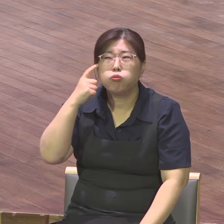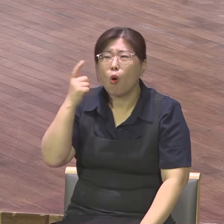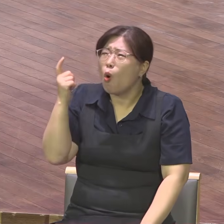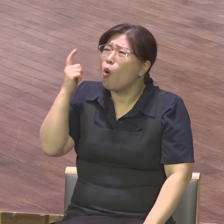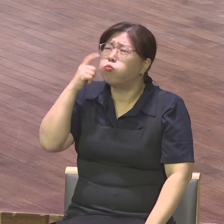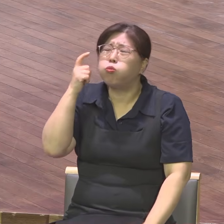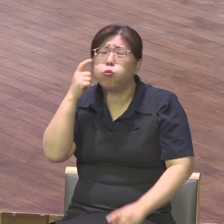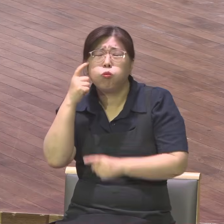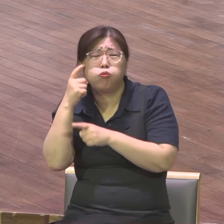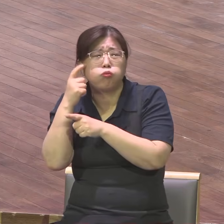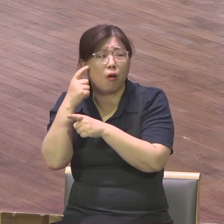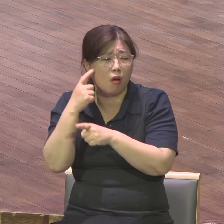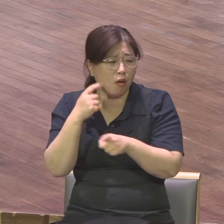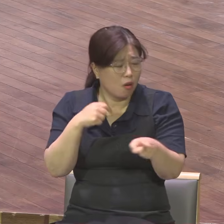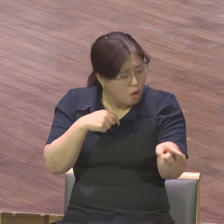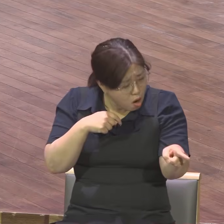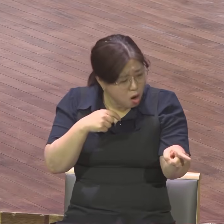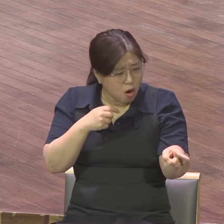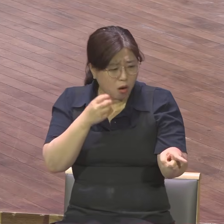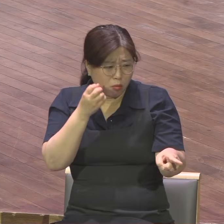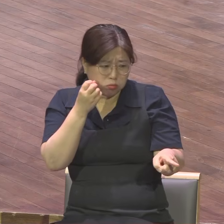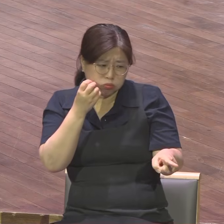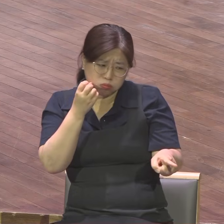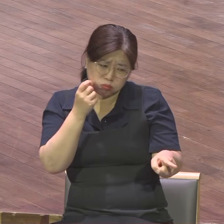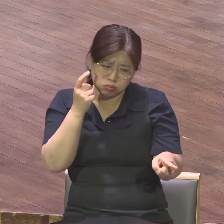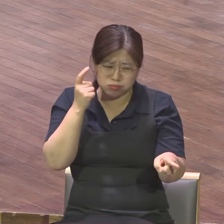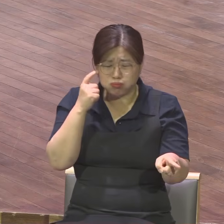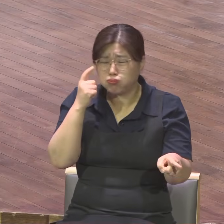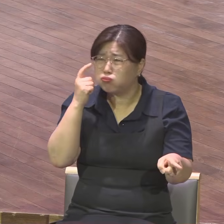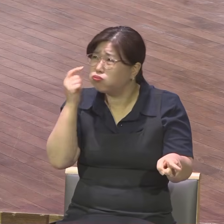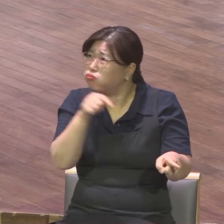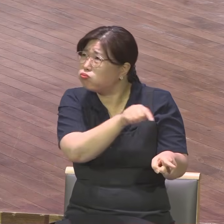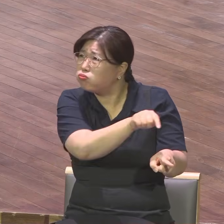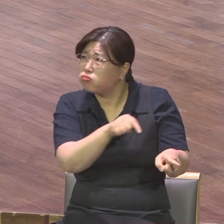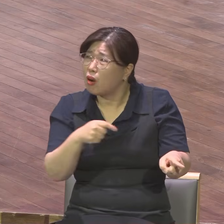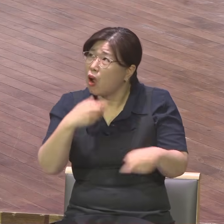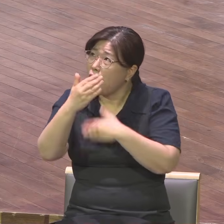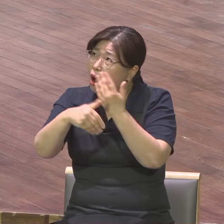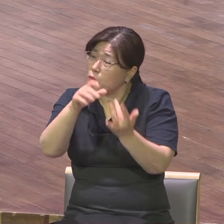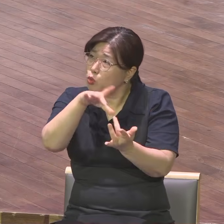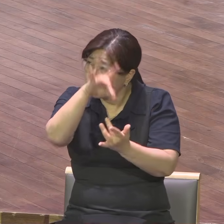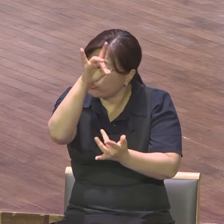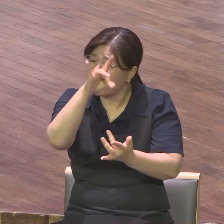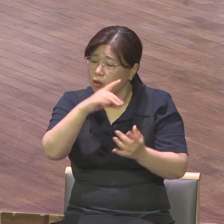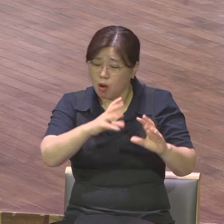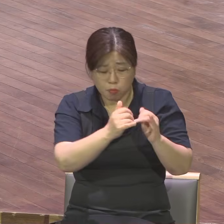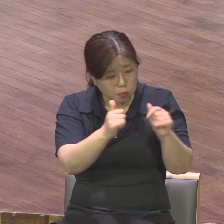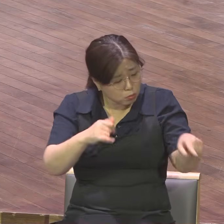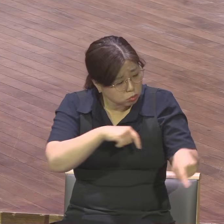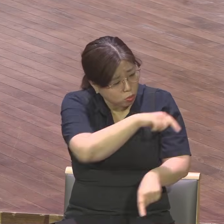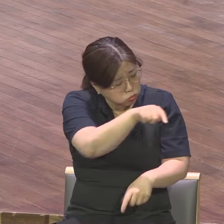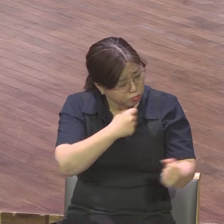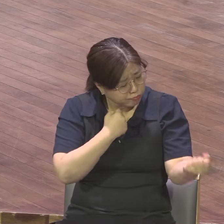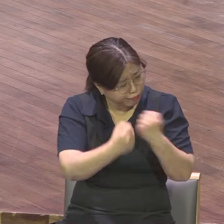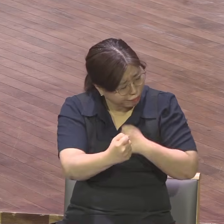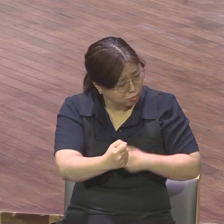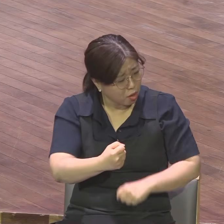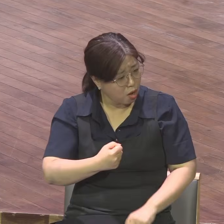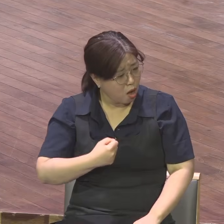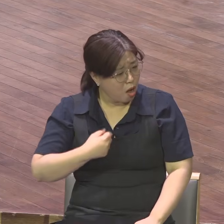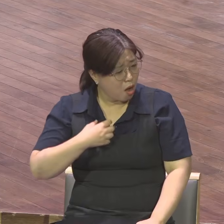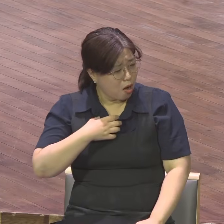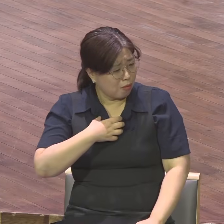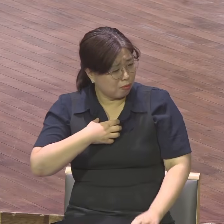하나님의 선택받은 나라, 선택받은 민족이 고난을 당하고 급기야는 이렇게 하나님의 성전이 있던